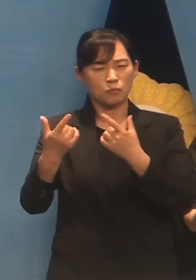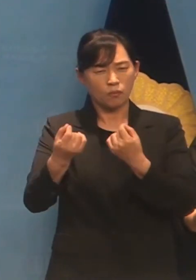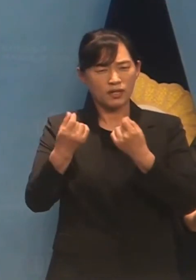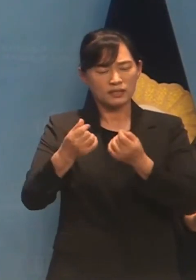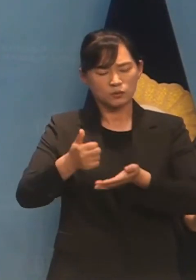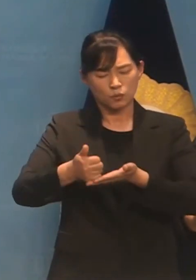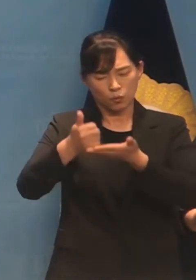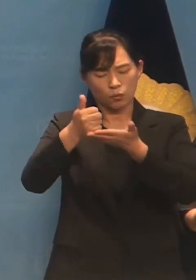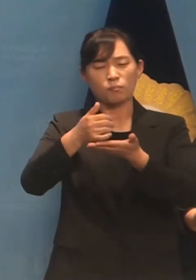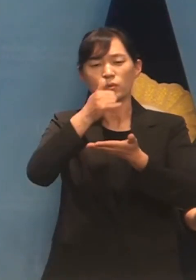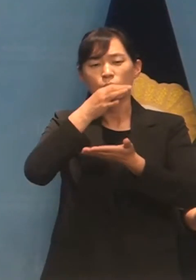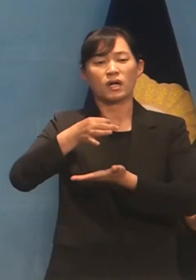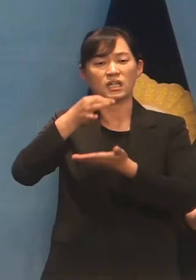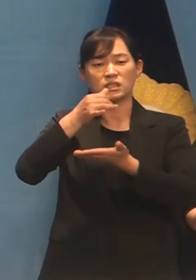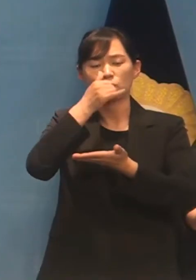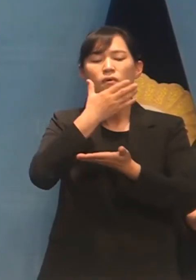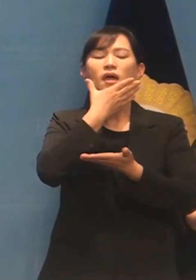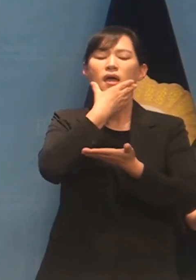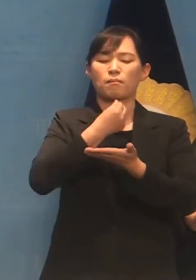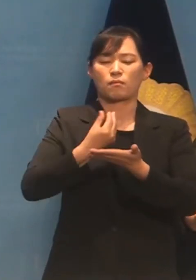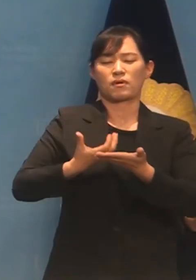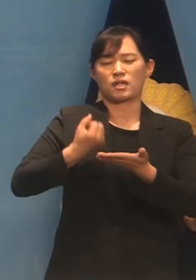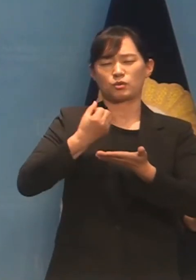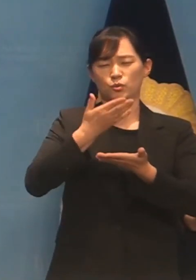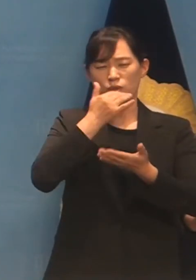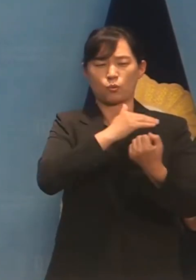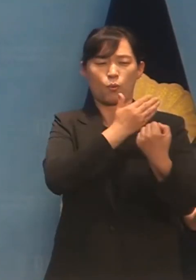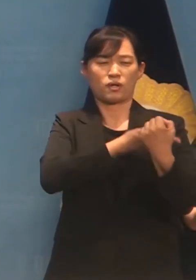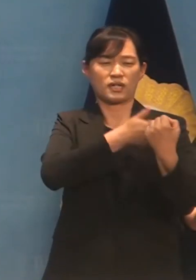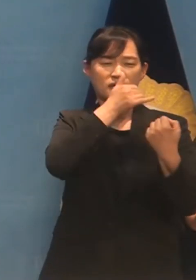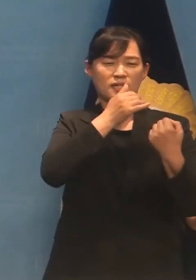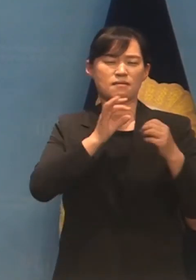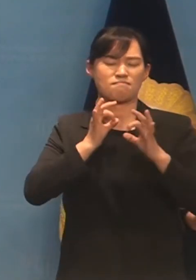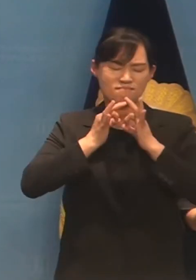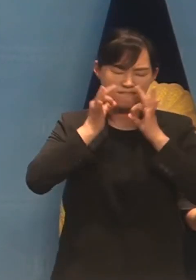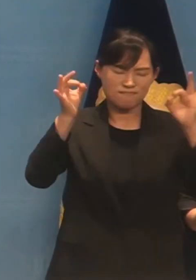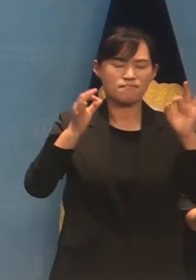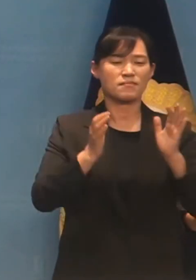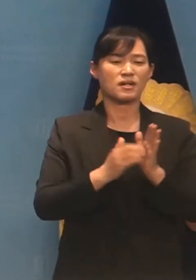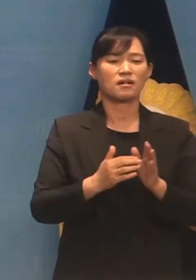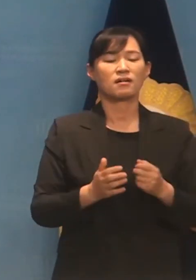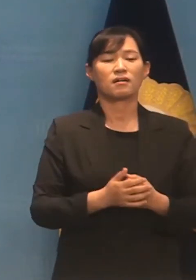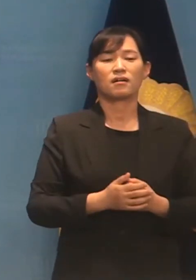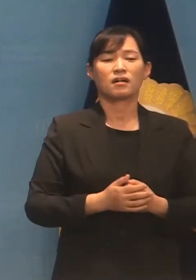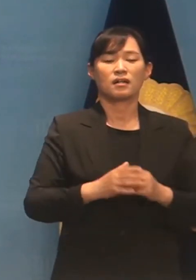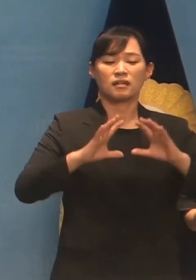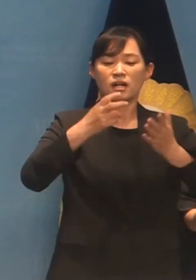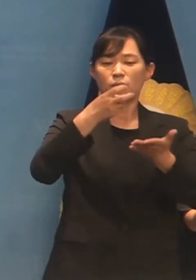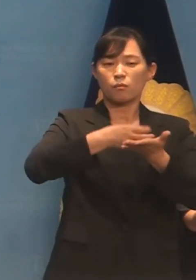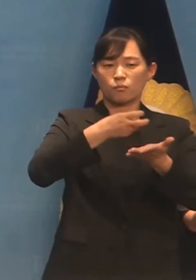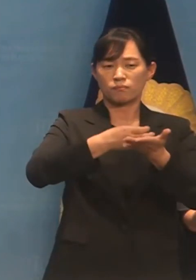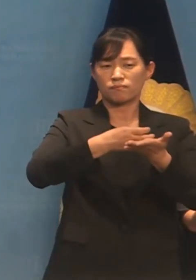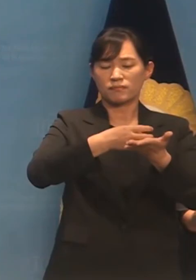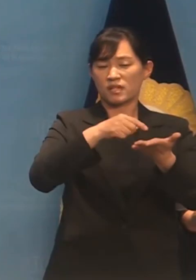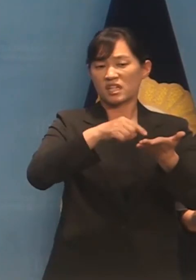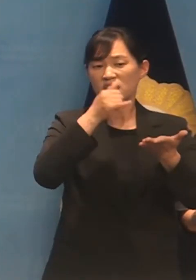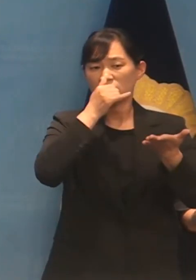가치를 가지며 행복을 추구할 권리가 있다고 외쳤습니다. 우리 헌법이